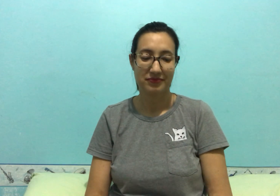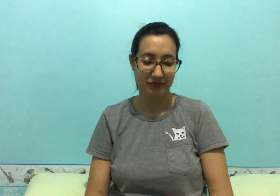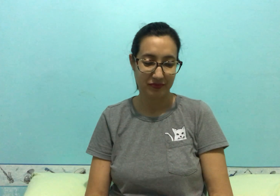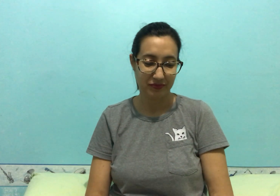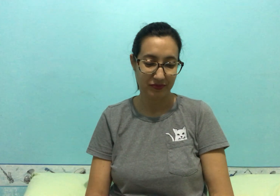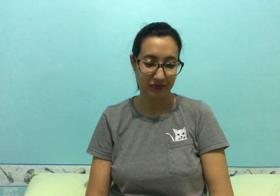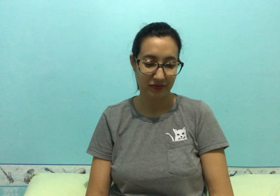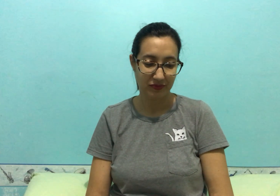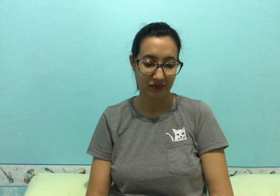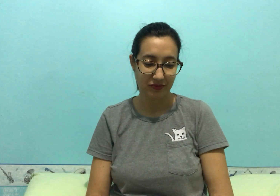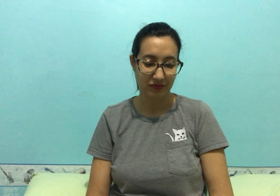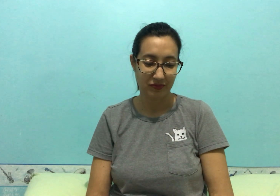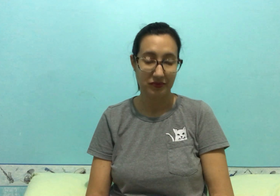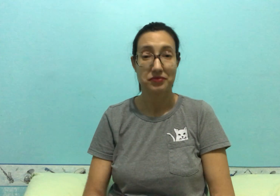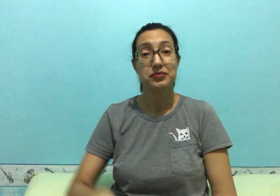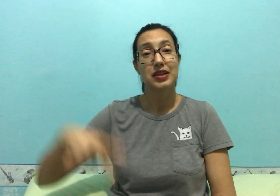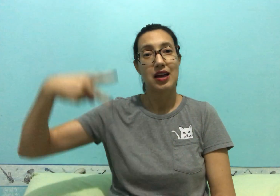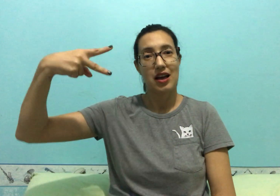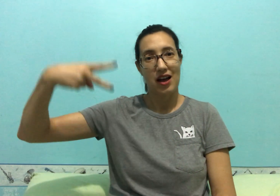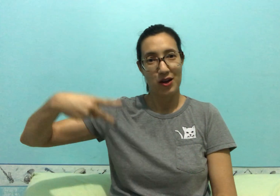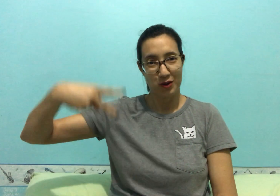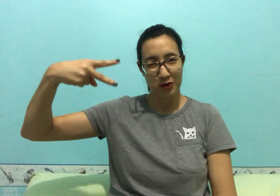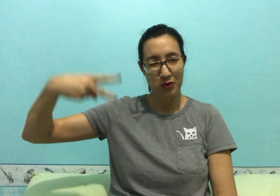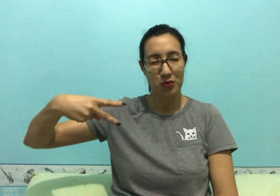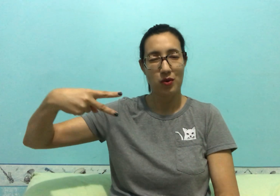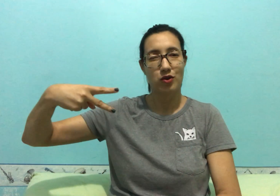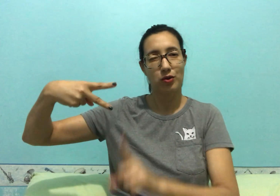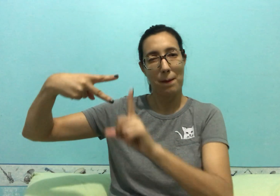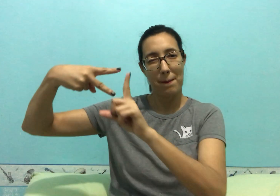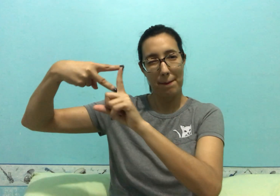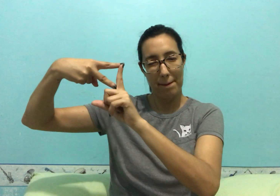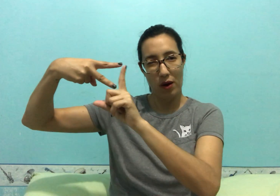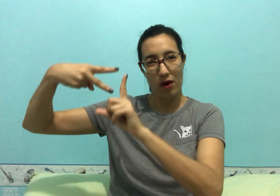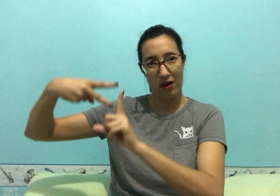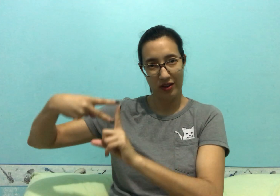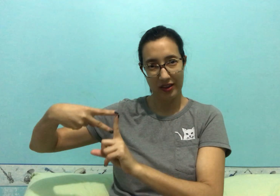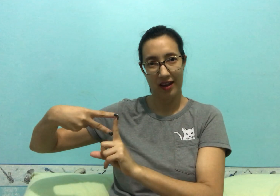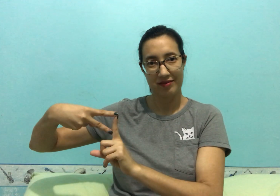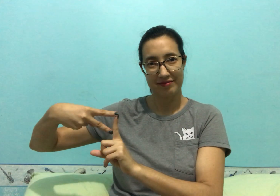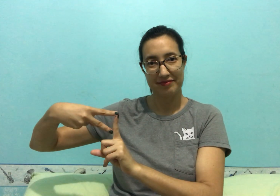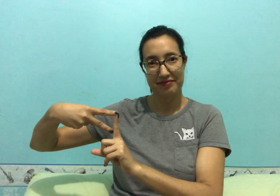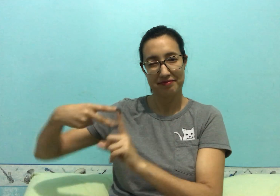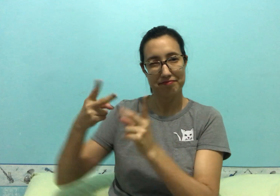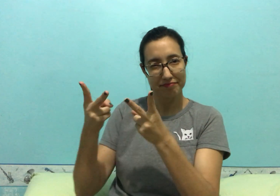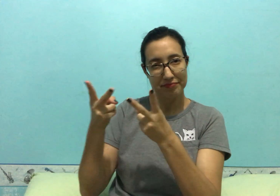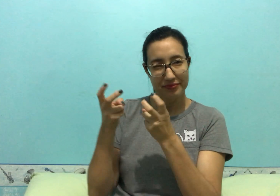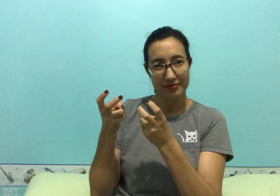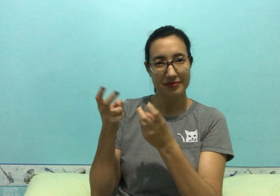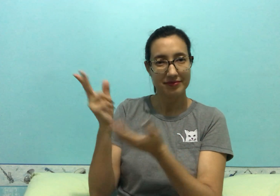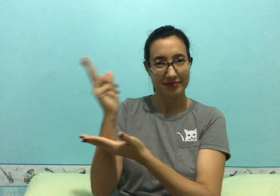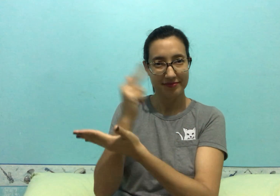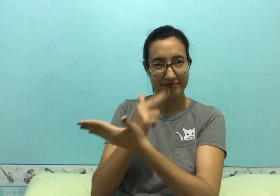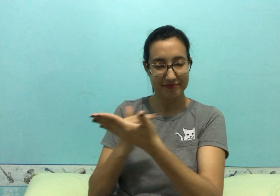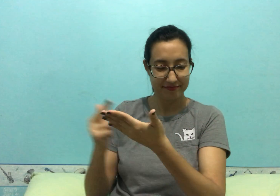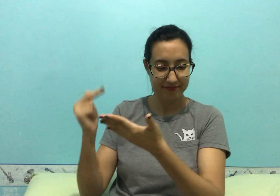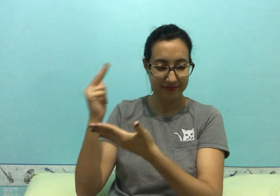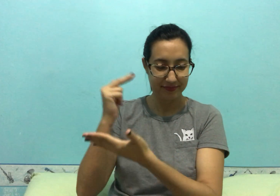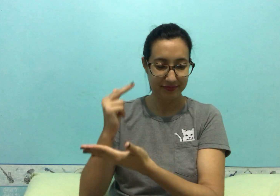portas OU estão antes da função AND. A função AND ela ocorre aqui, né? Então, isso tem que ser considerado